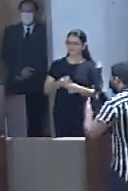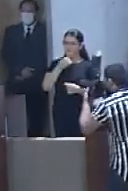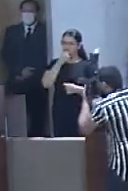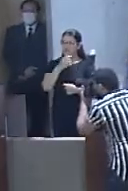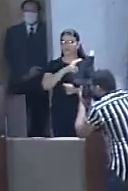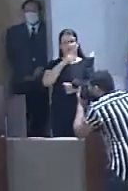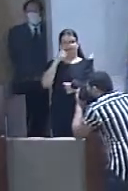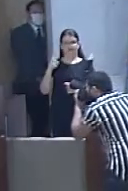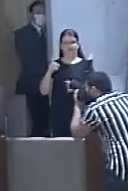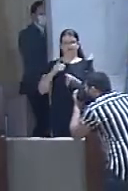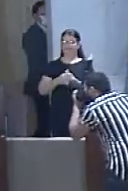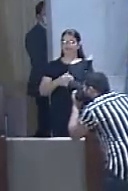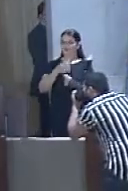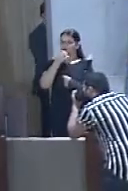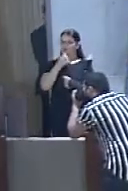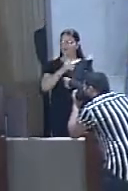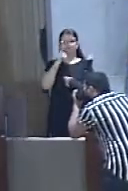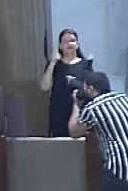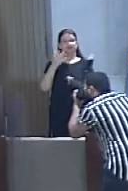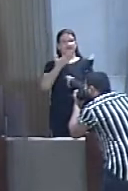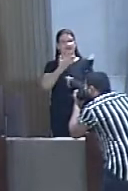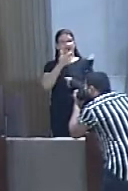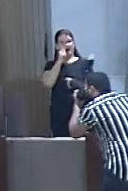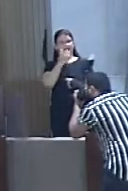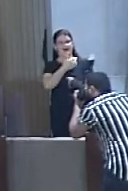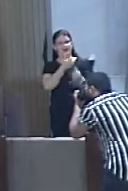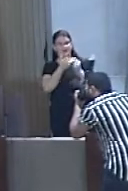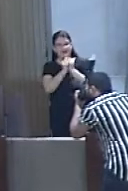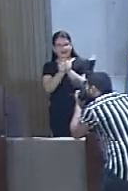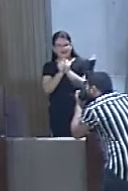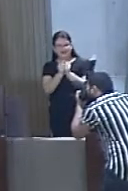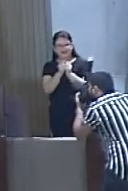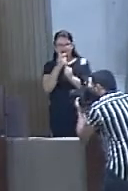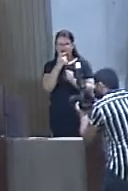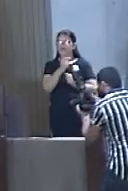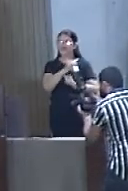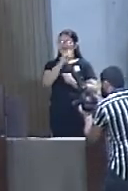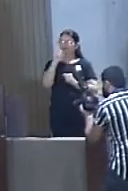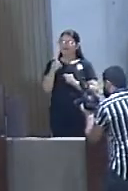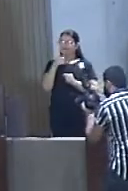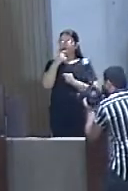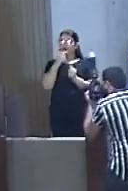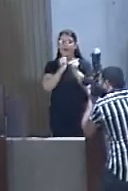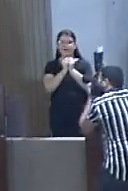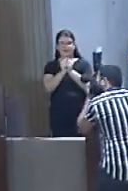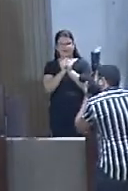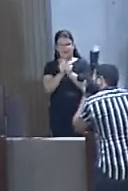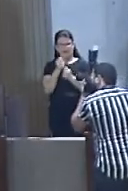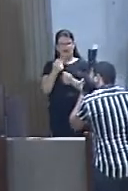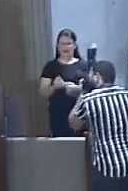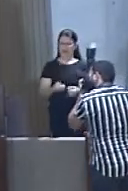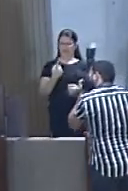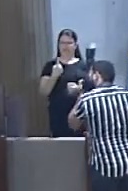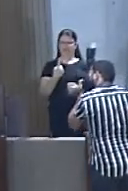Bom dia. Bom dia. Bom dia, companheiras. Bom dia, companheiros. Bom dia. Ô, gente, e a mulher é